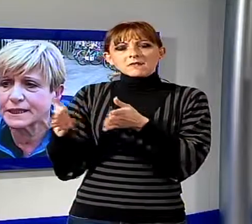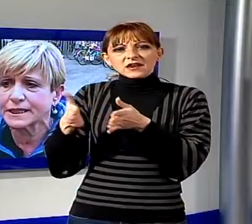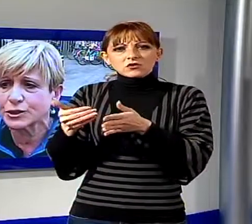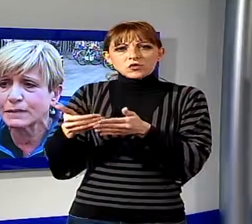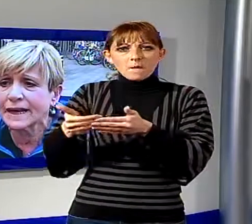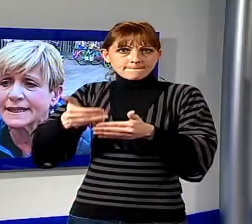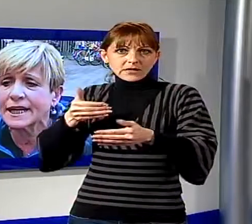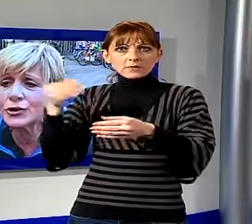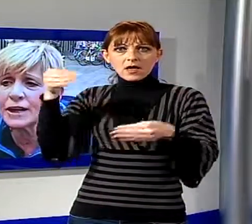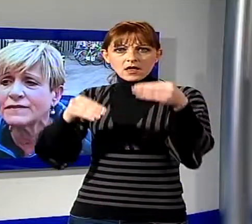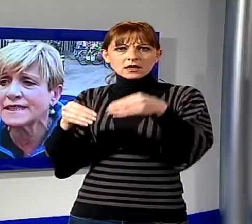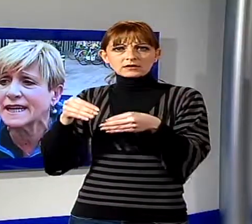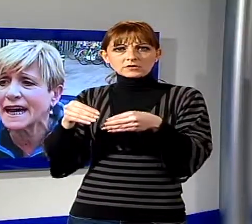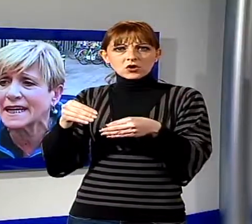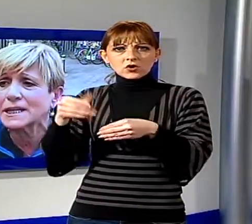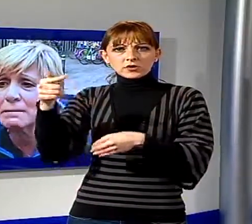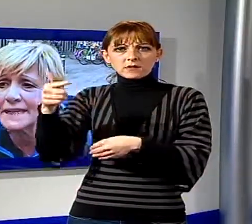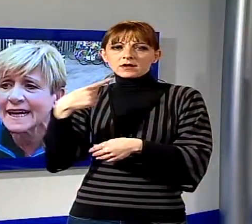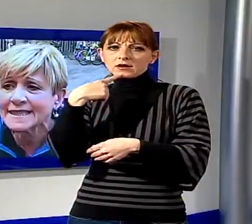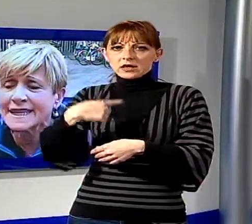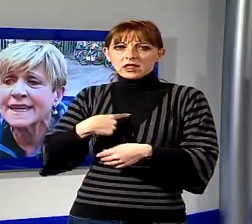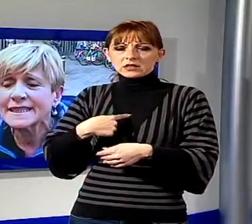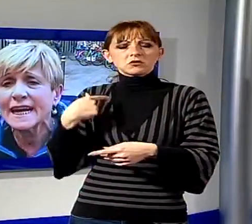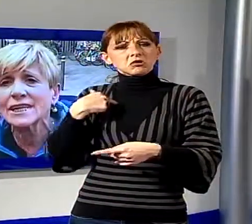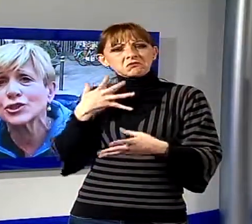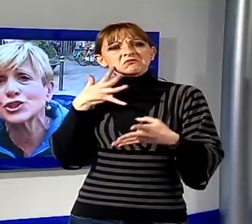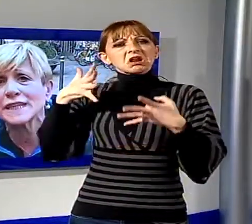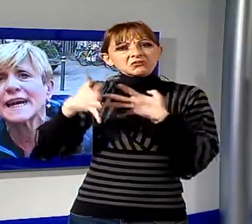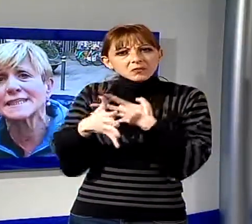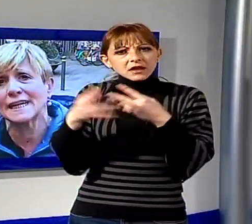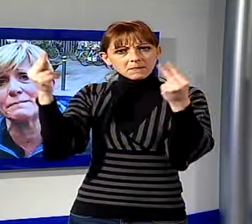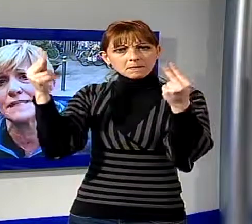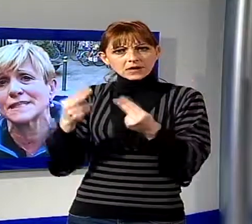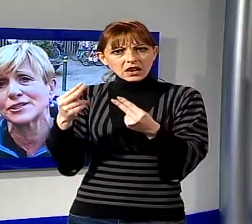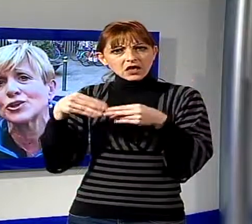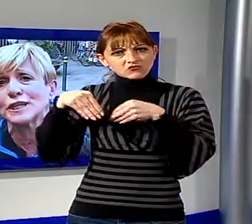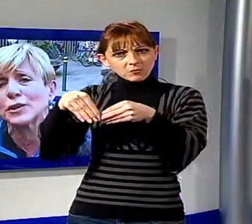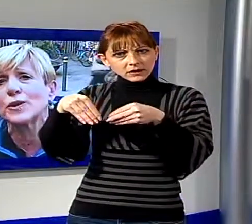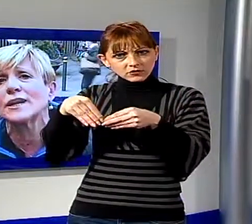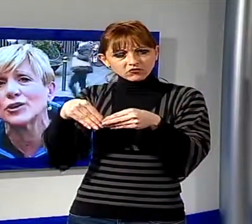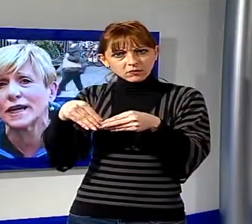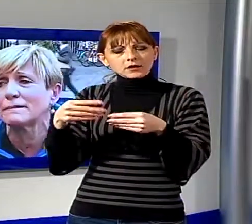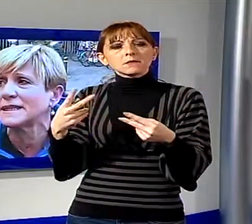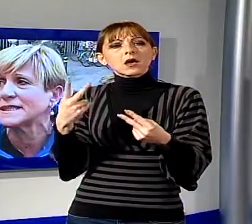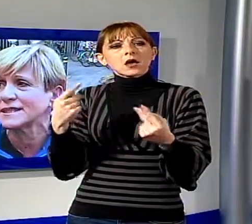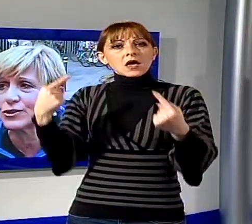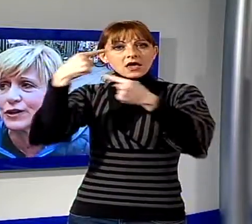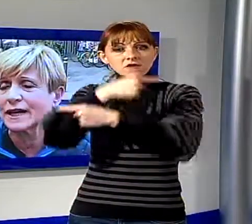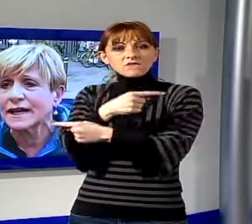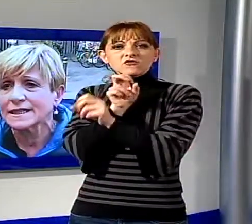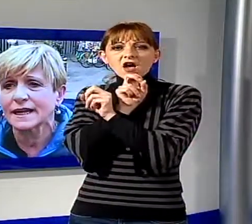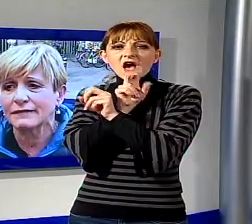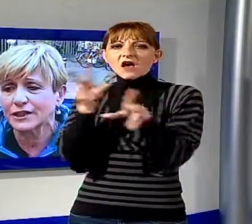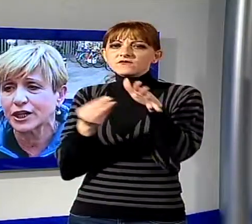bilanci partecipati e non avvisa neanche i dipendenti delle società dell'amministrazione di quello che